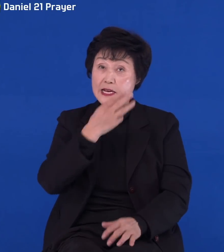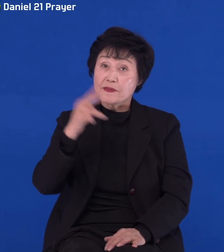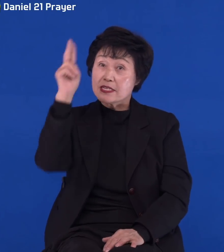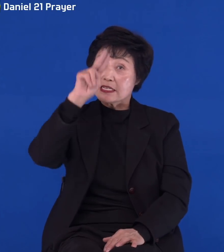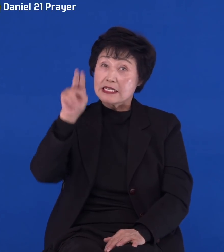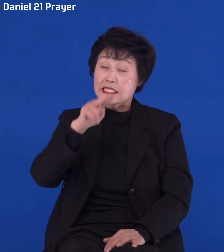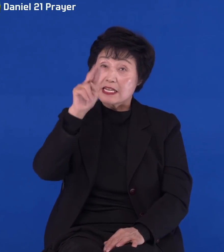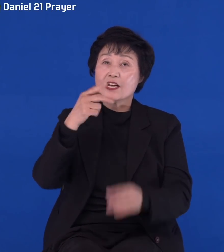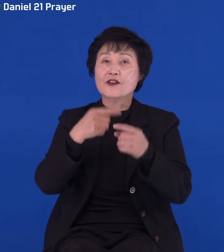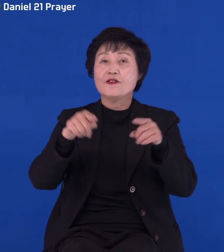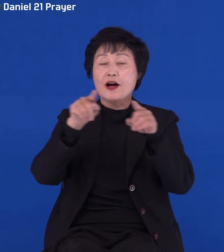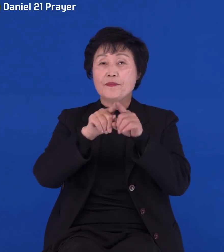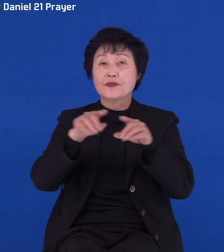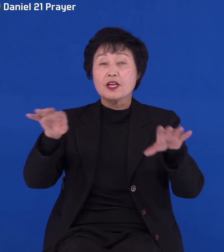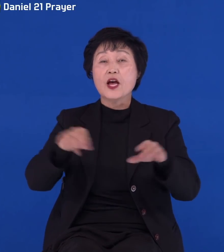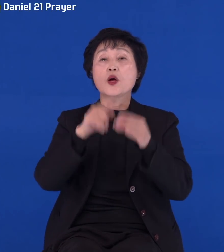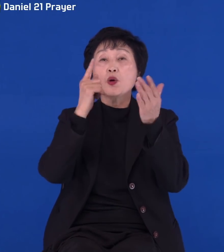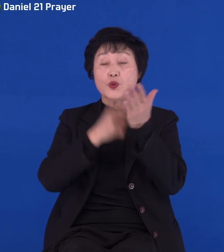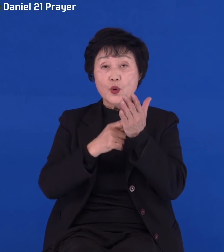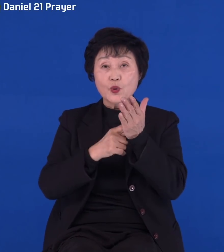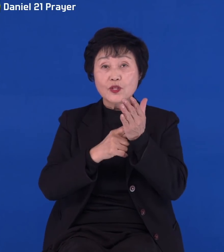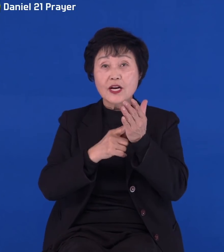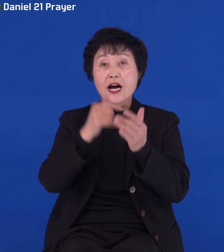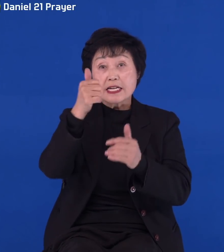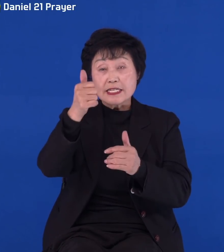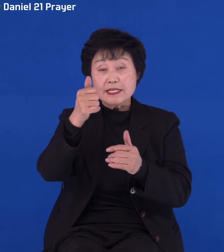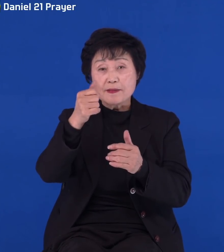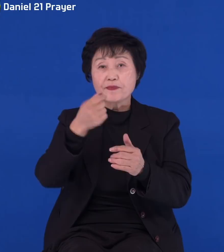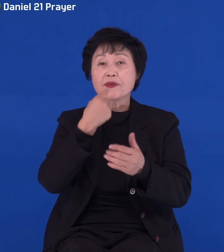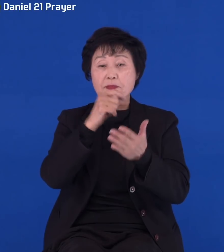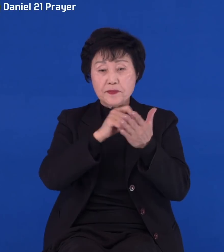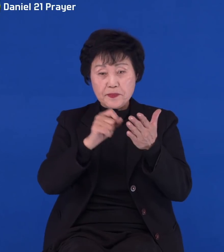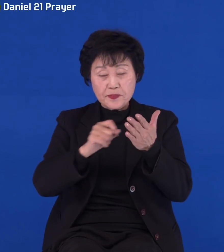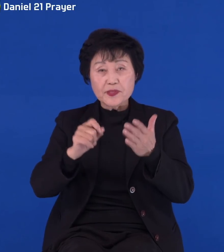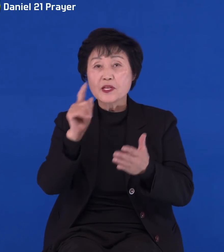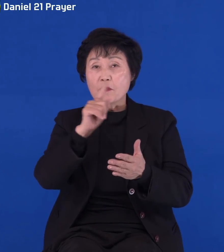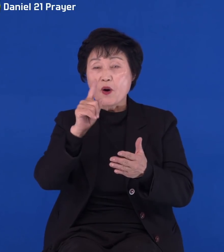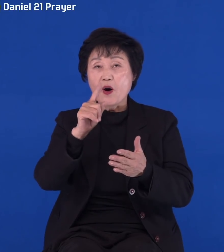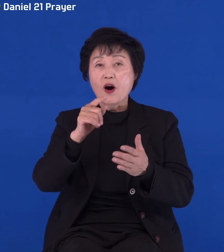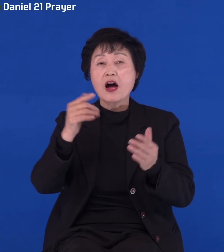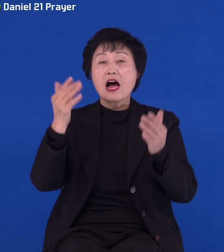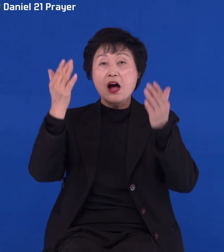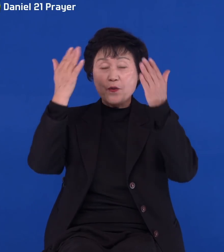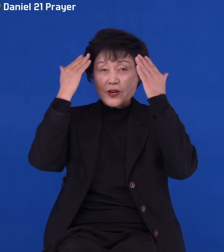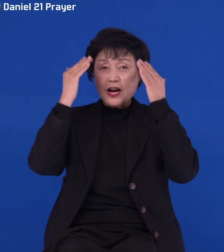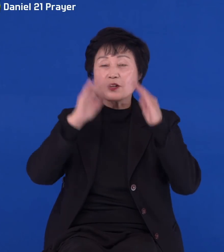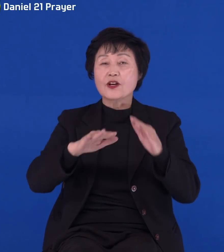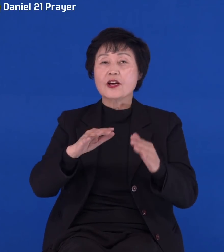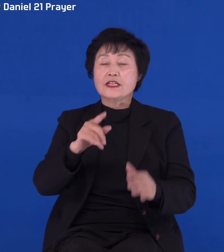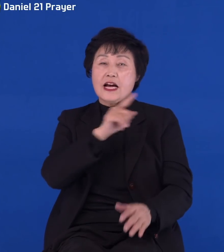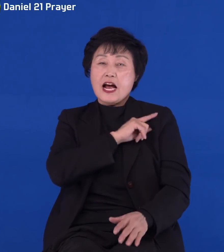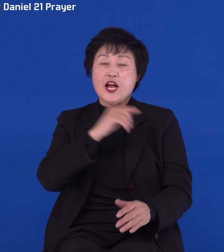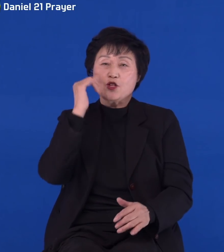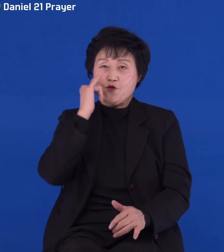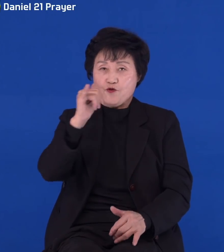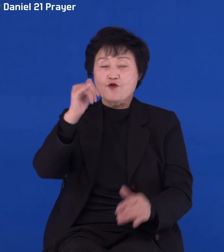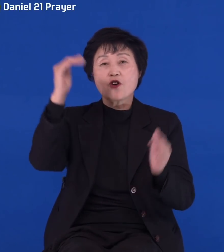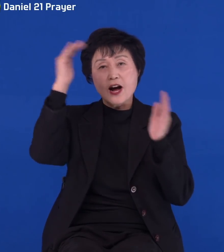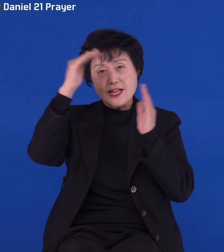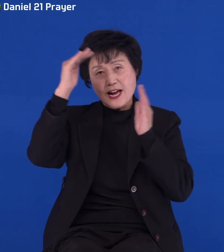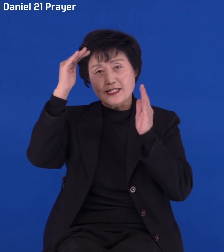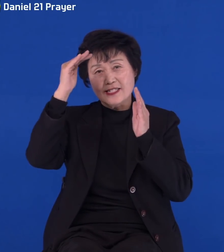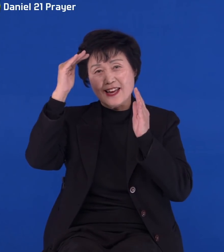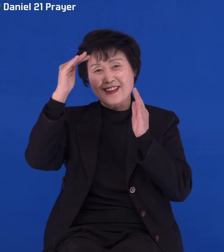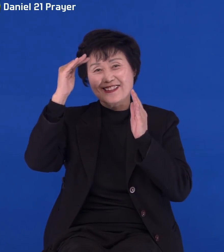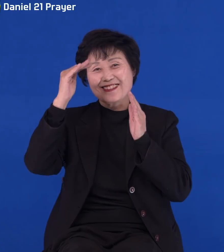총장님이 제게 레터를 써줘요. 이 학생은 이렇게 해서 우리에게 정말 훌륭한 아웃스탠딩 스튜던트다. 아웃스탠딩이 뭔지 모르시는 분들 한번